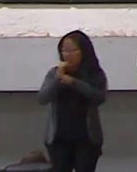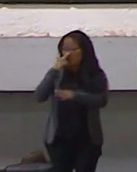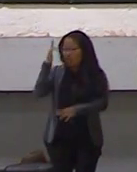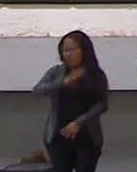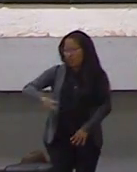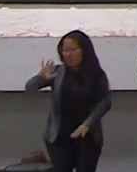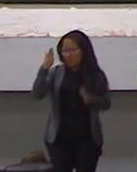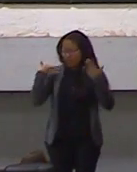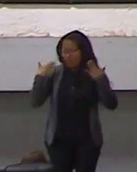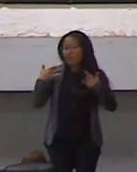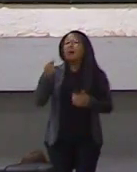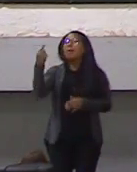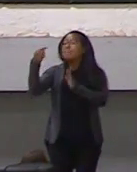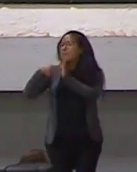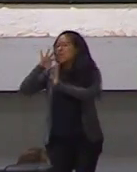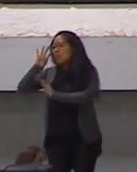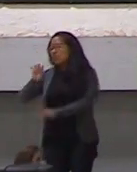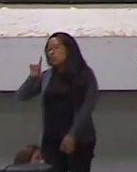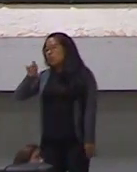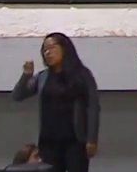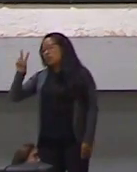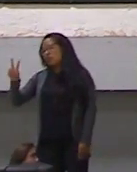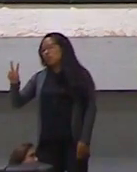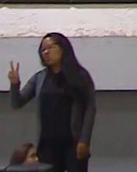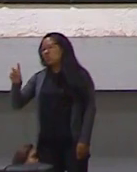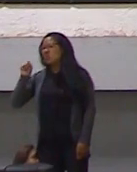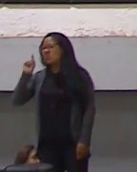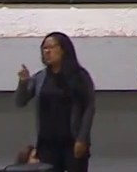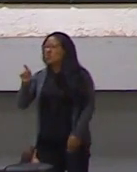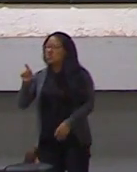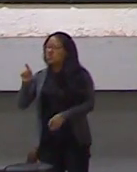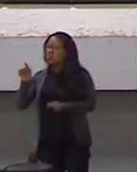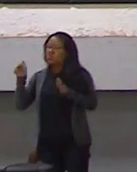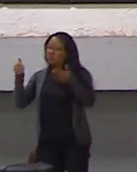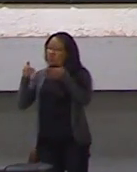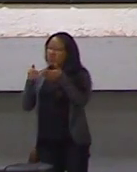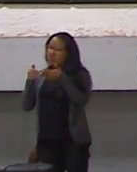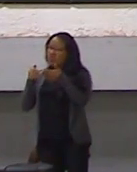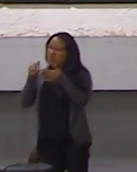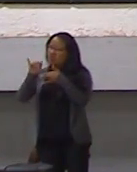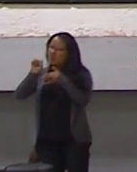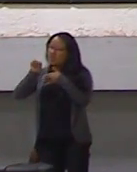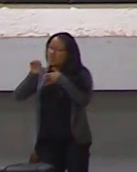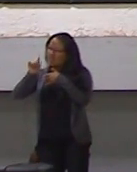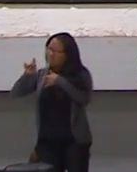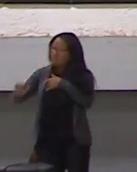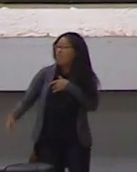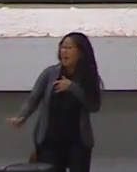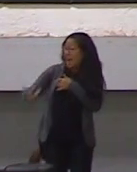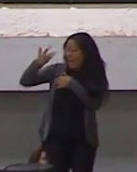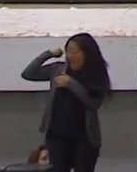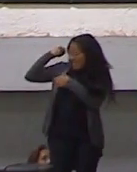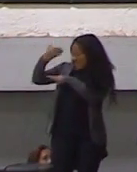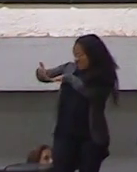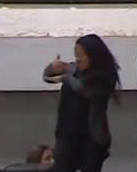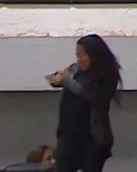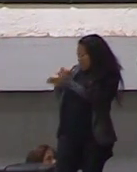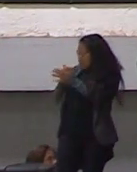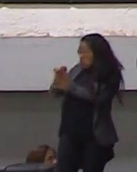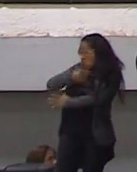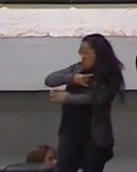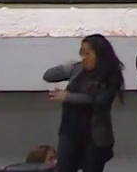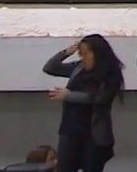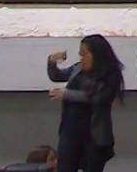1962 cuando se sitúa ese inef antiguo en la universidad pedagógica